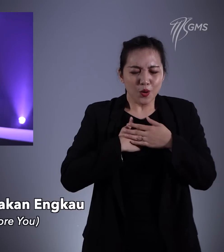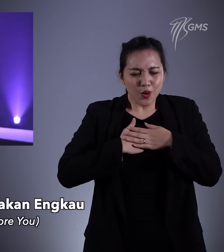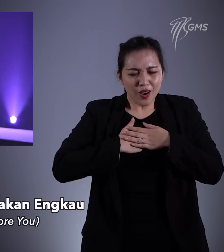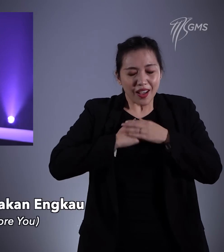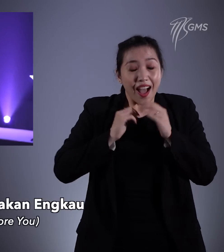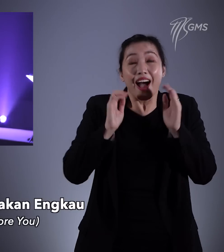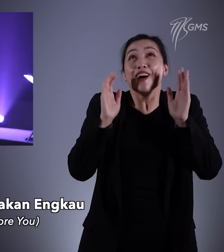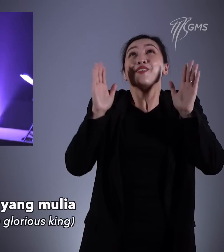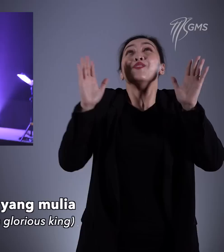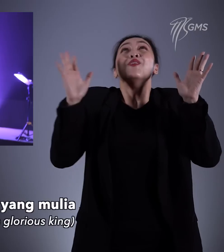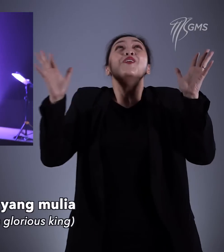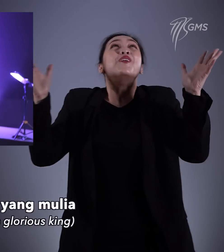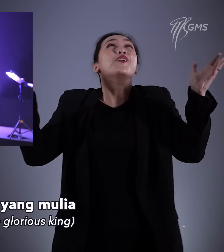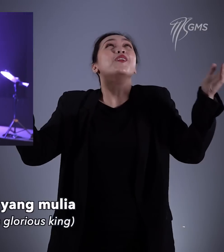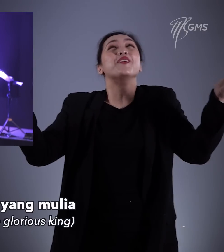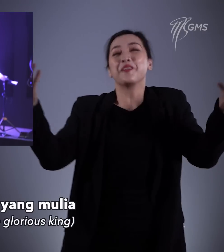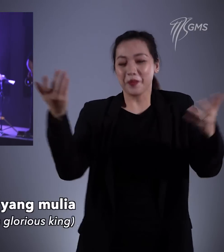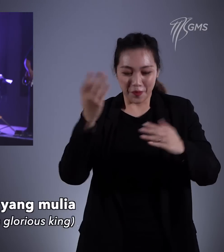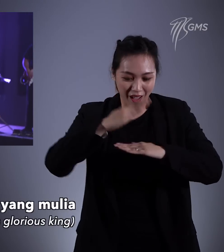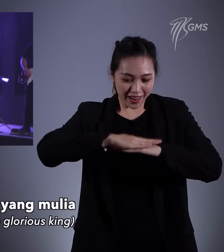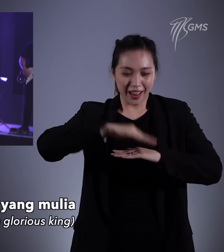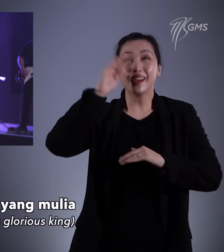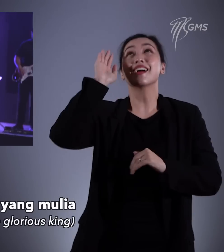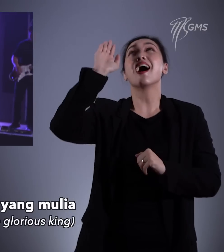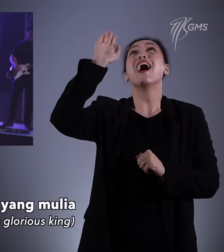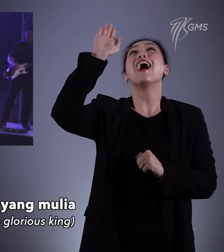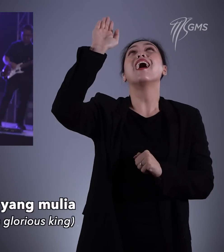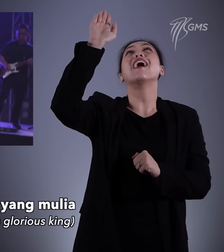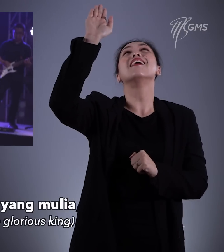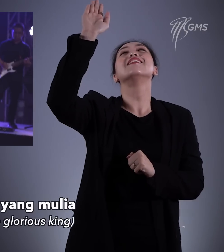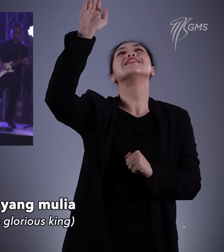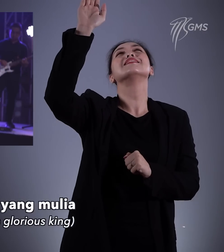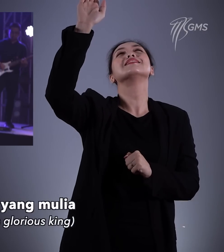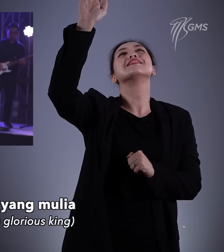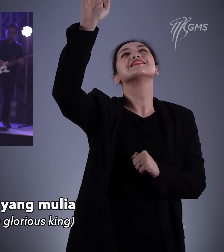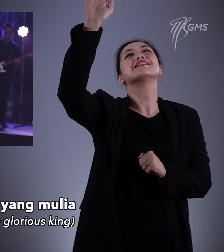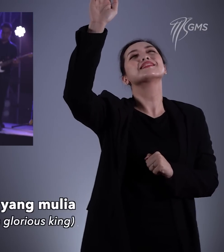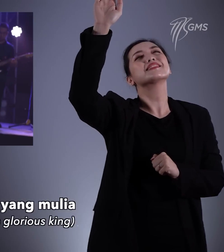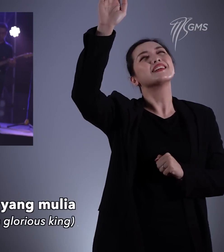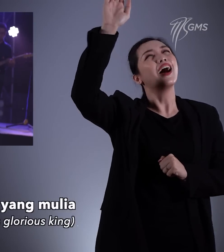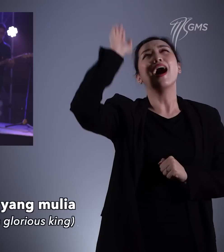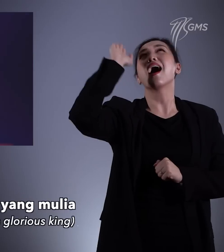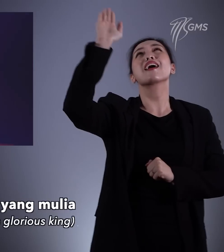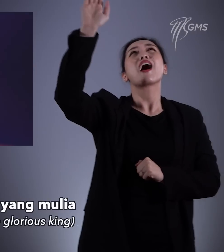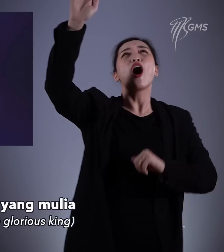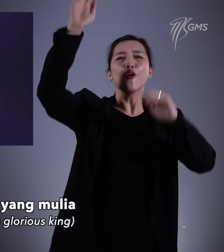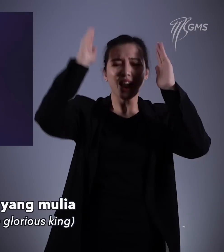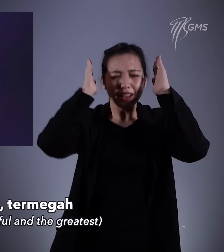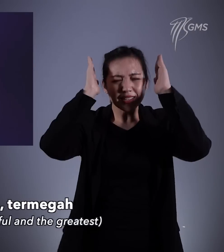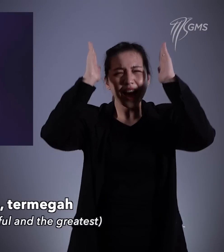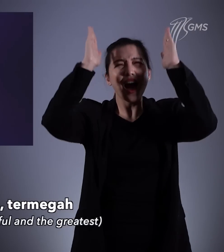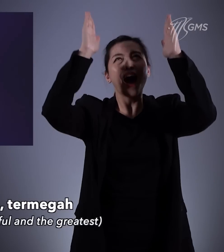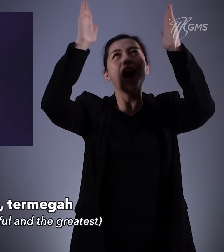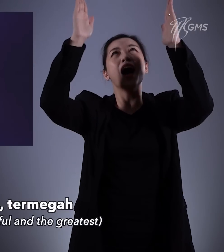Ku kagum akan Engkau, Kau Raja